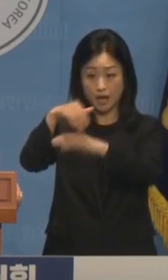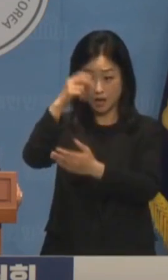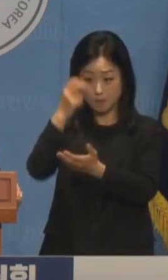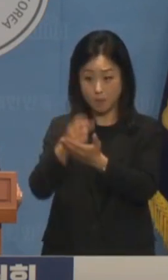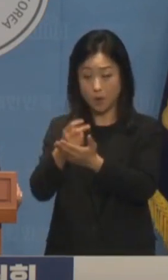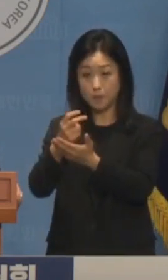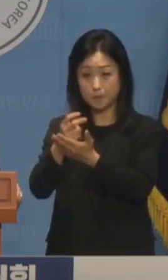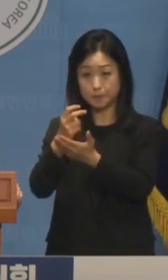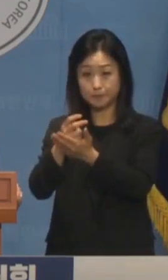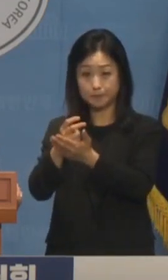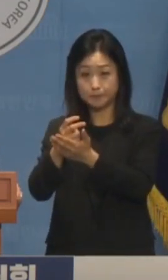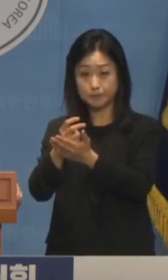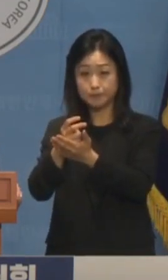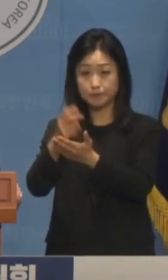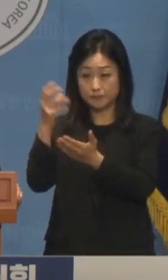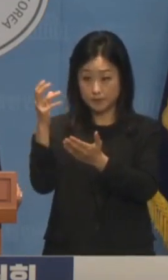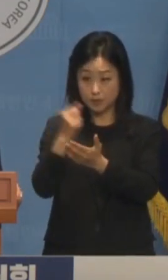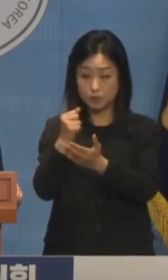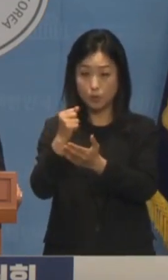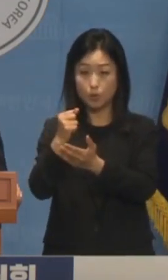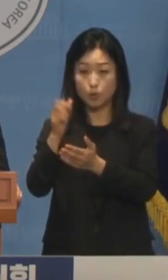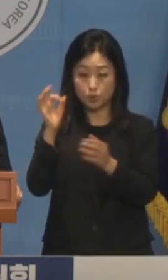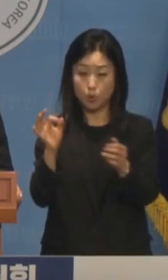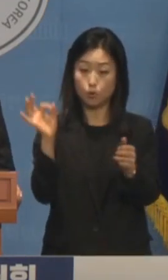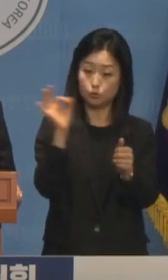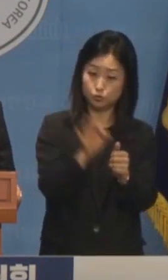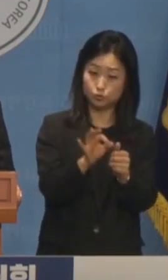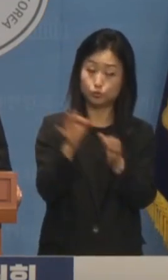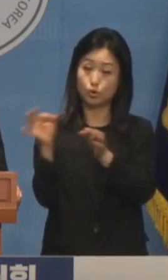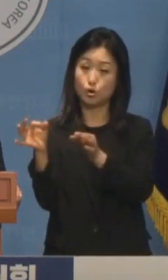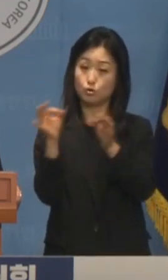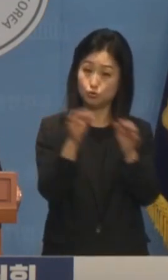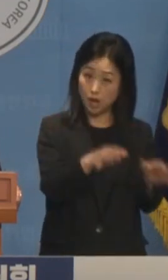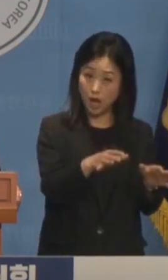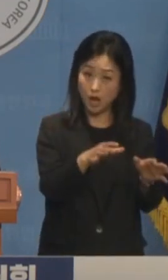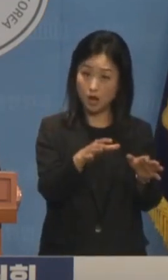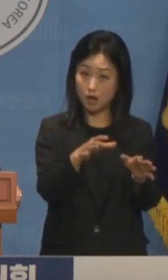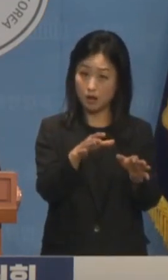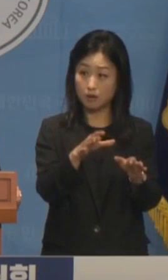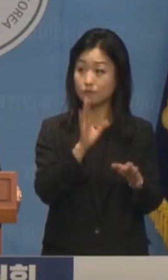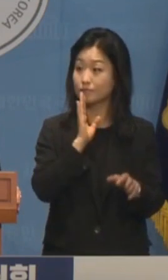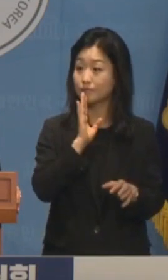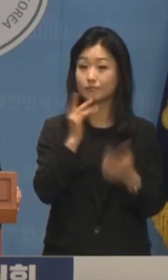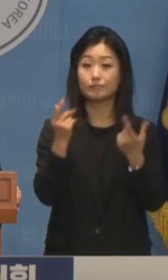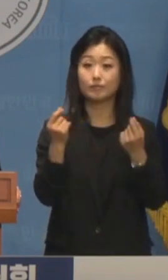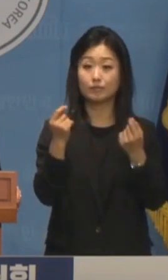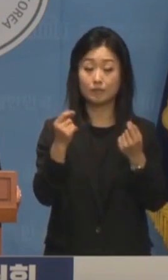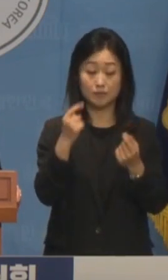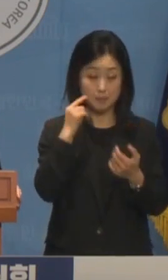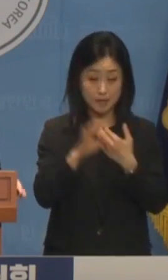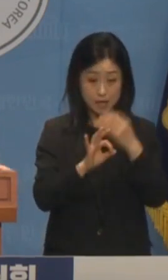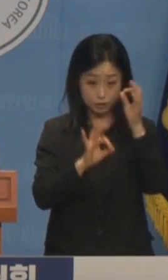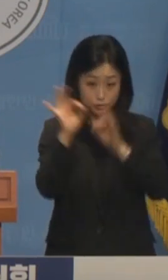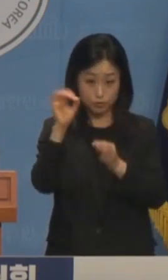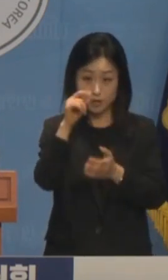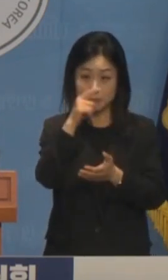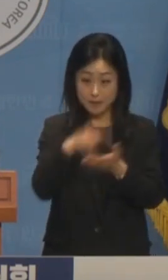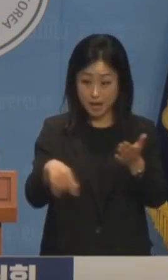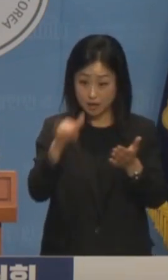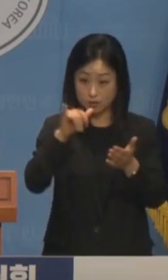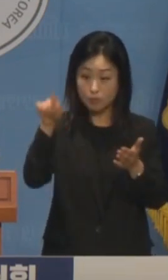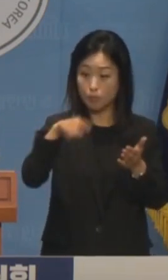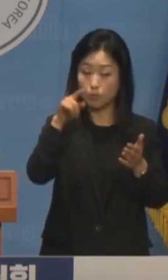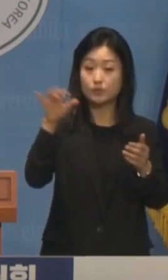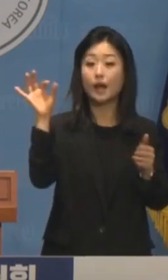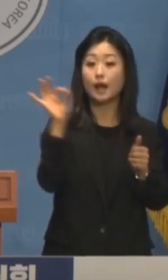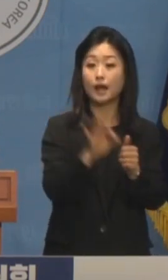집행을 믿고서 비용을 지출하고 투자를 했다면 그 부분에 있어서 발생한 손해에 대해서도 정부가 책임을 져줘야